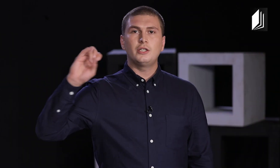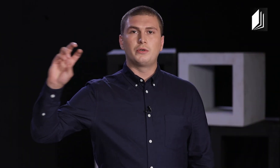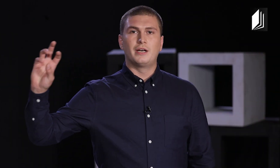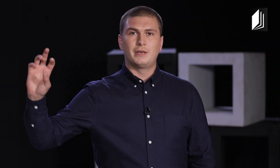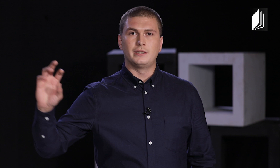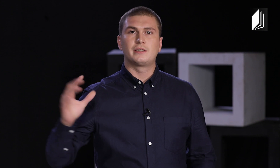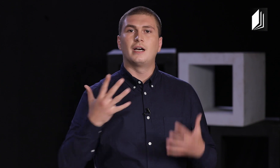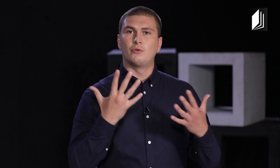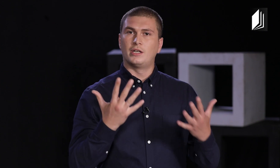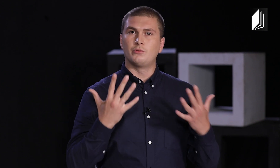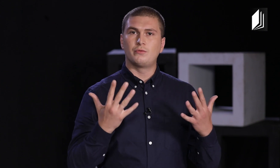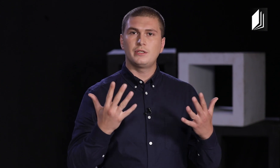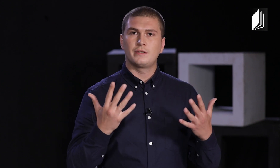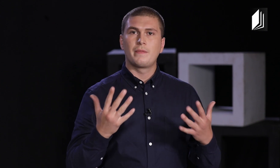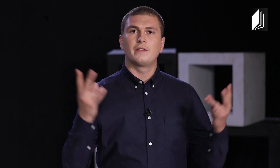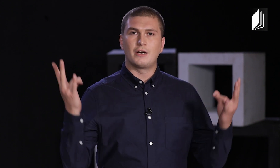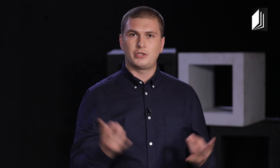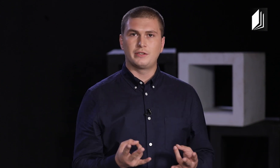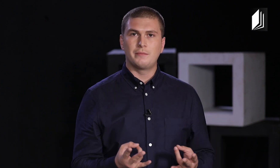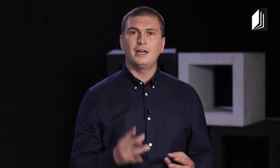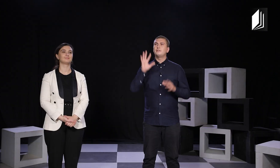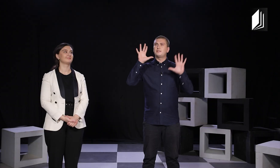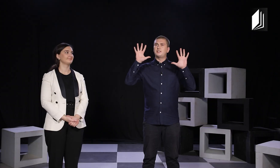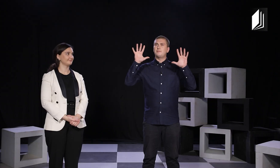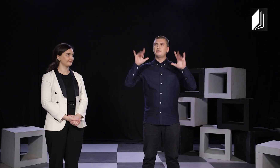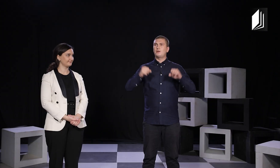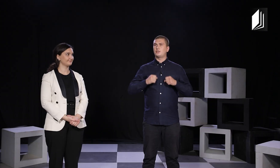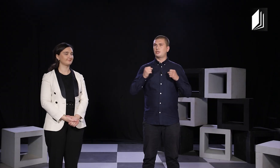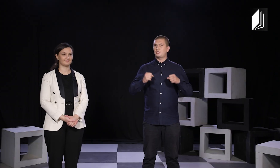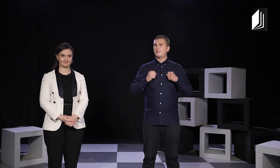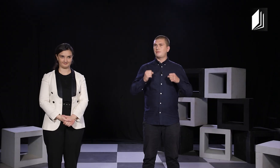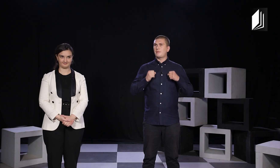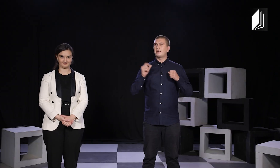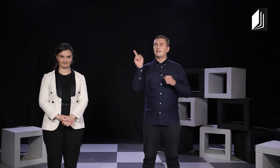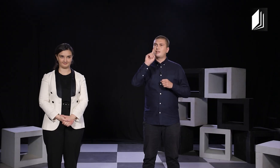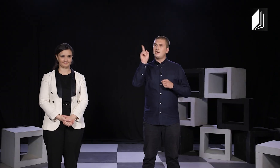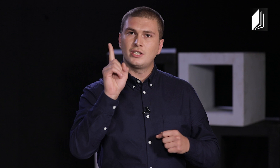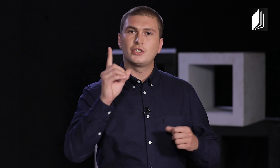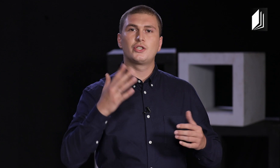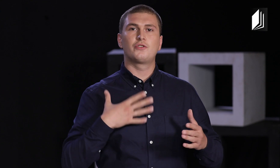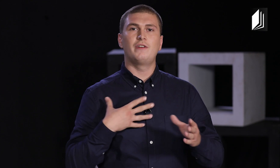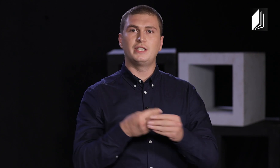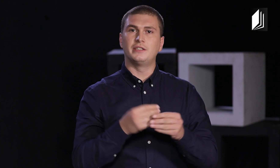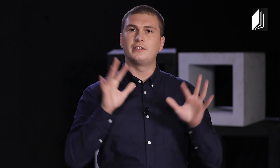დაქტილური ანბანის გამოხატვისთვის დაგვჭირდება თითების ვარჯიში, რათა ჩვენი